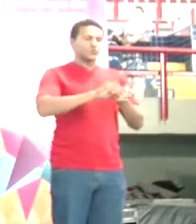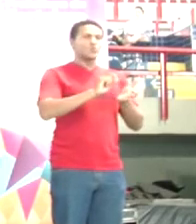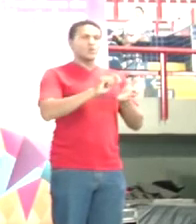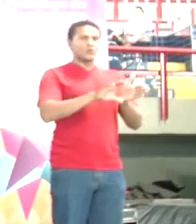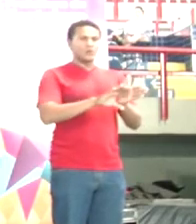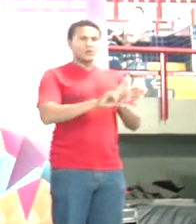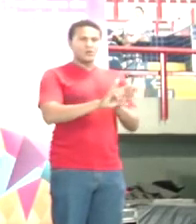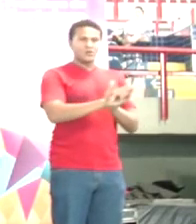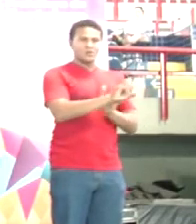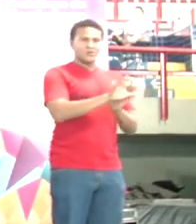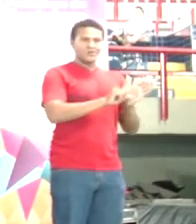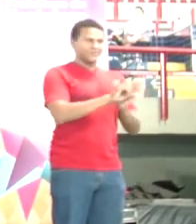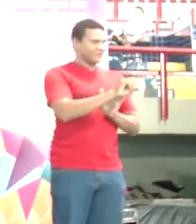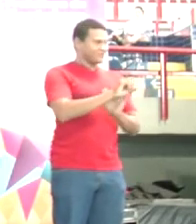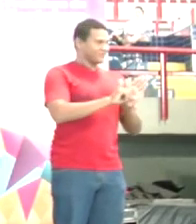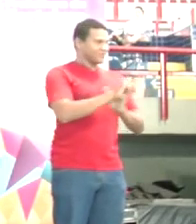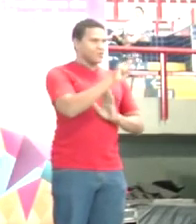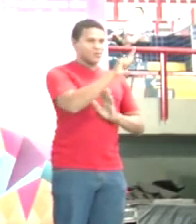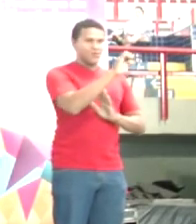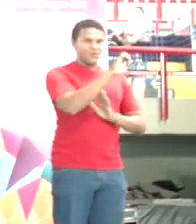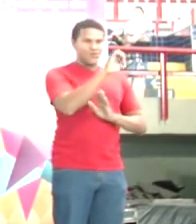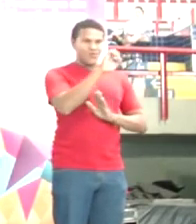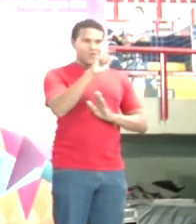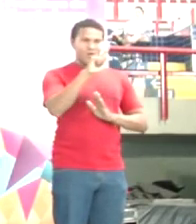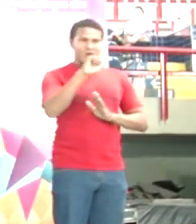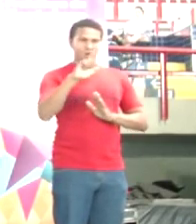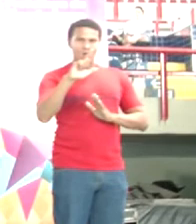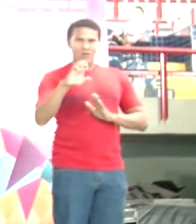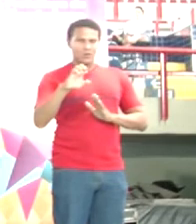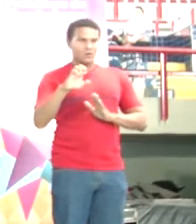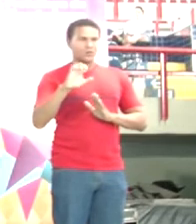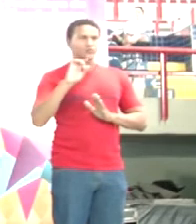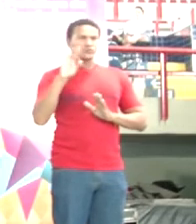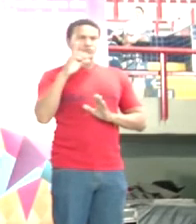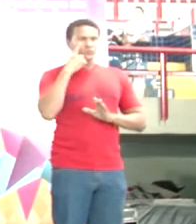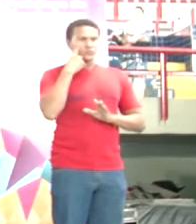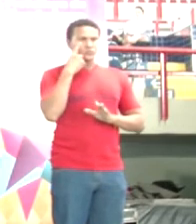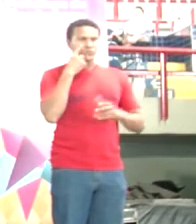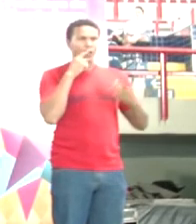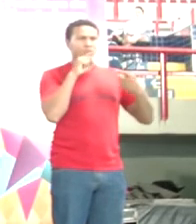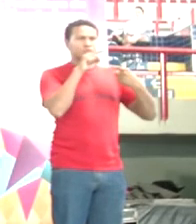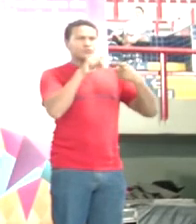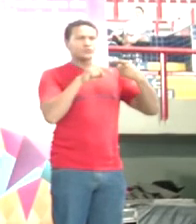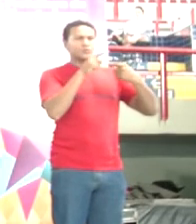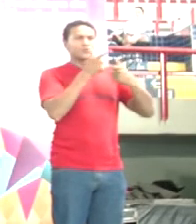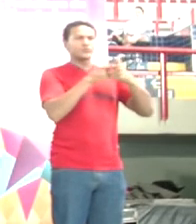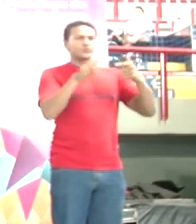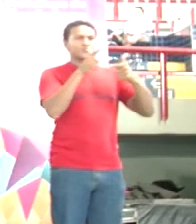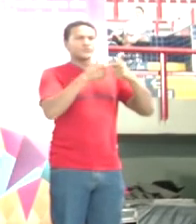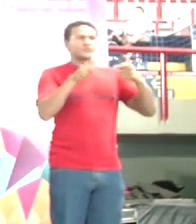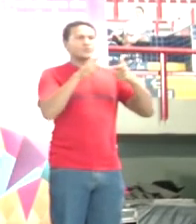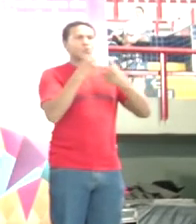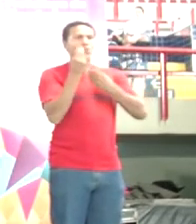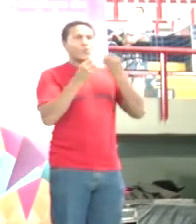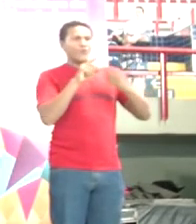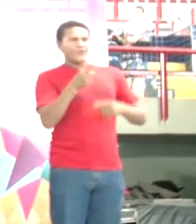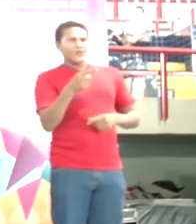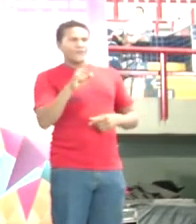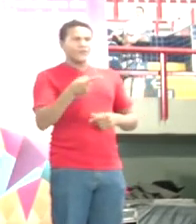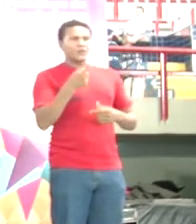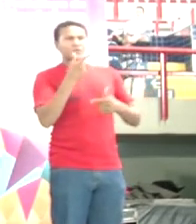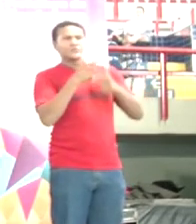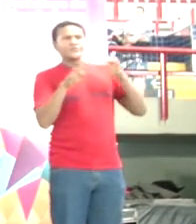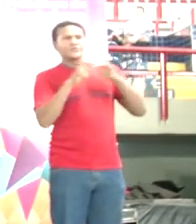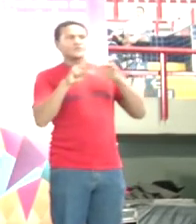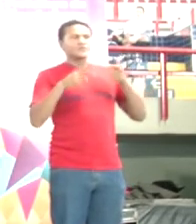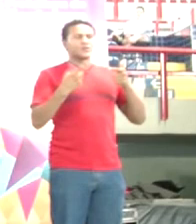Google, puxa lá, como fazer divisão por vírgula. Vai botar lá, tem inúmeras aulas de graça na internet. Aí você vê bem